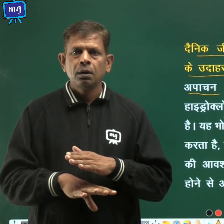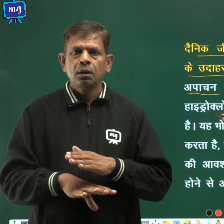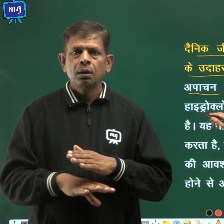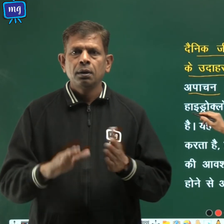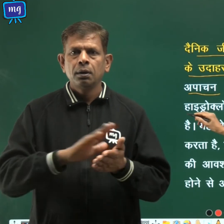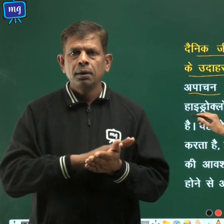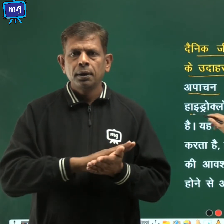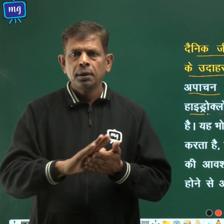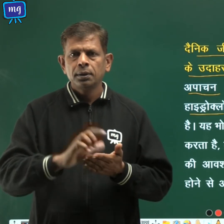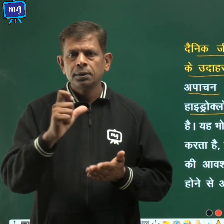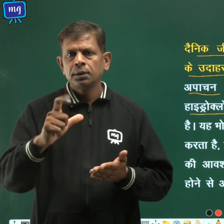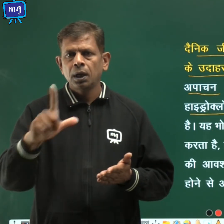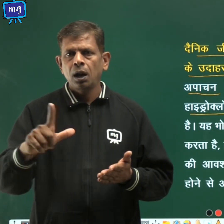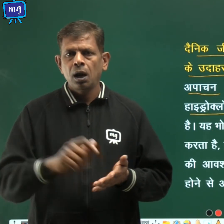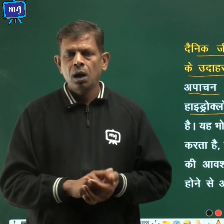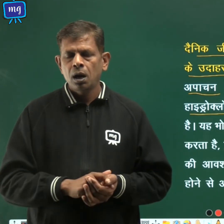हाइड्रोक्लोरिक अम्ल